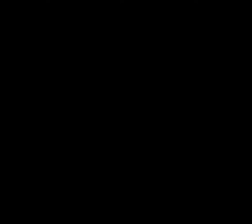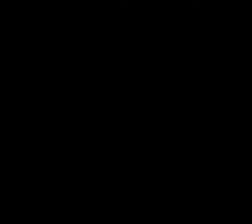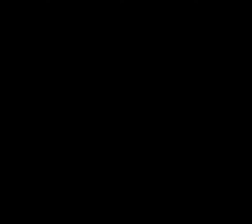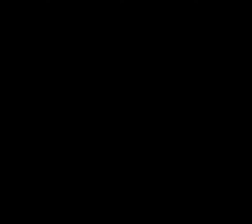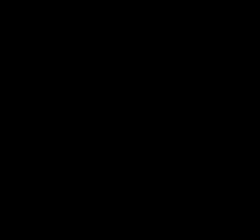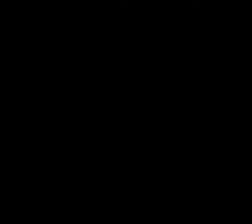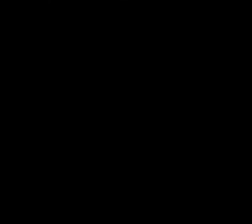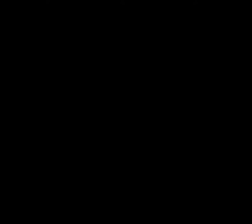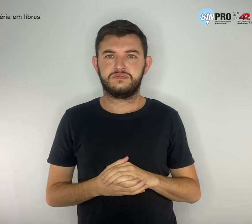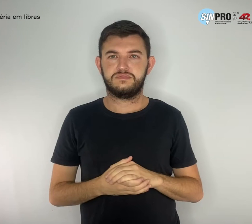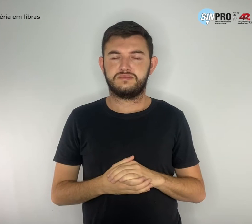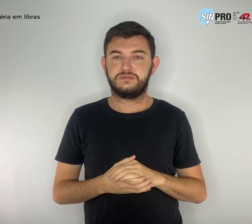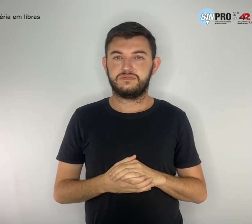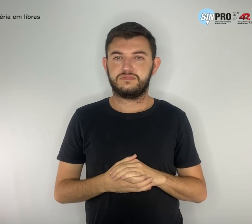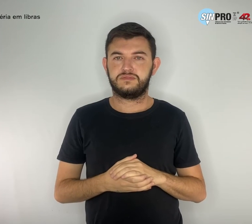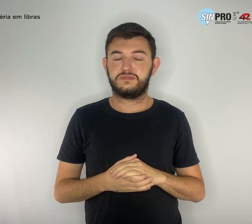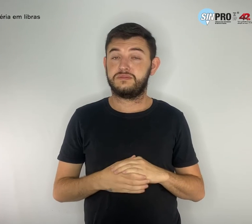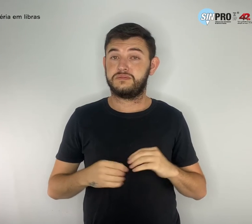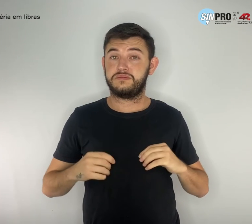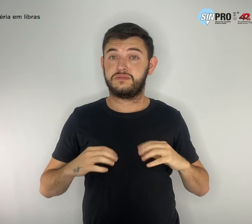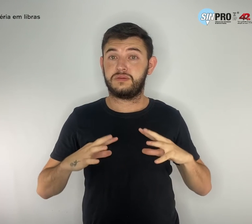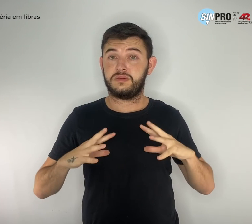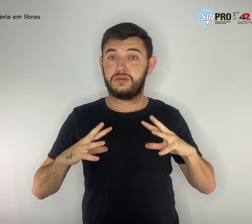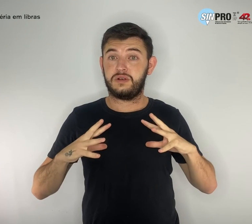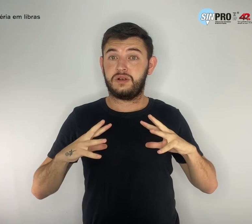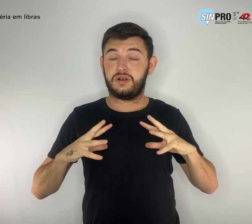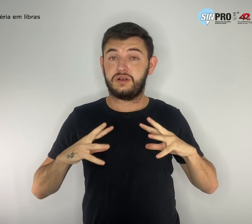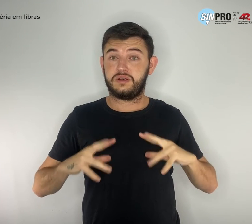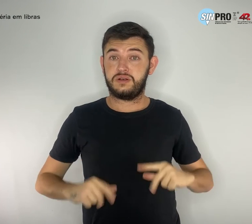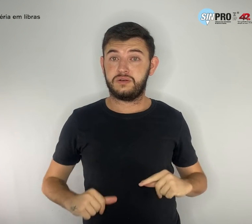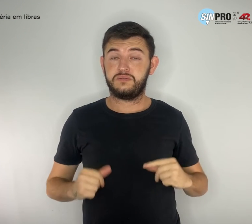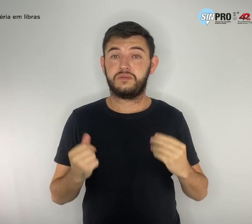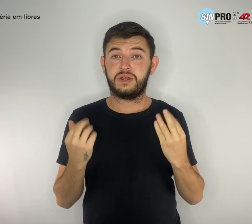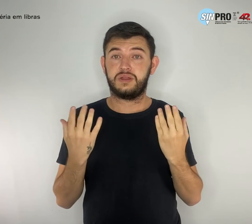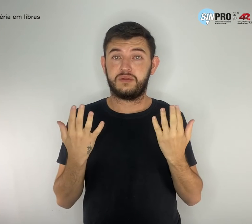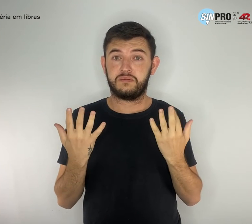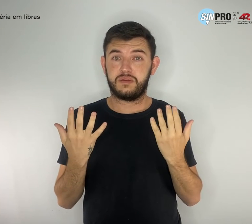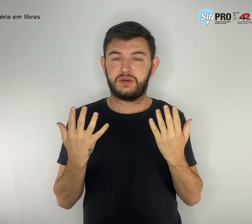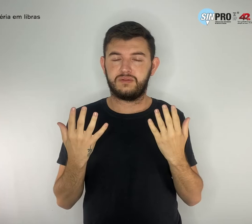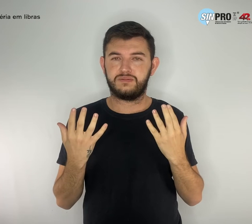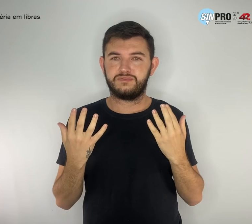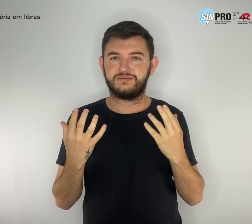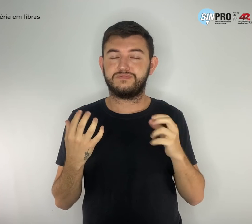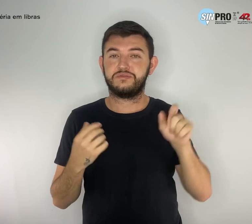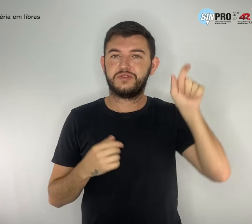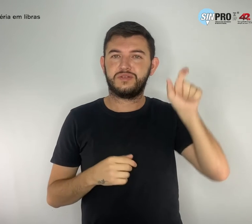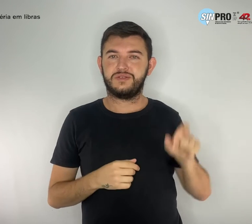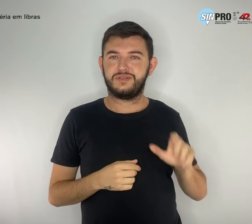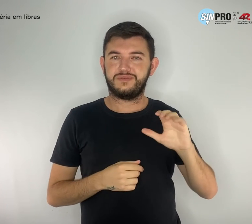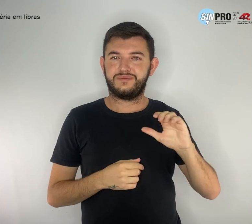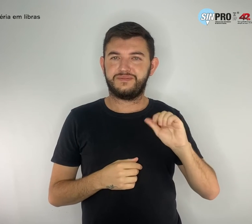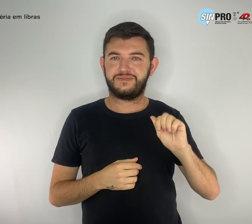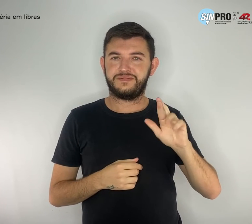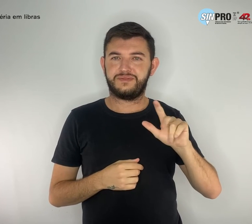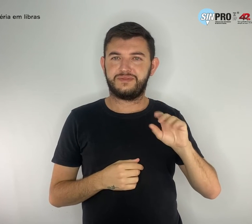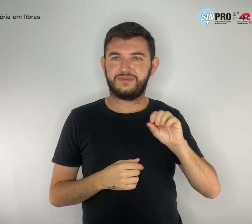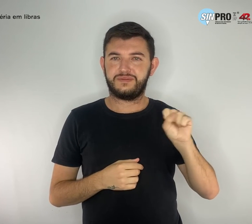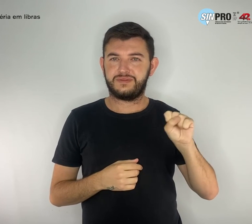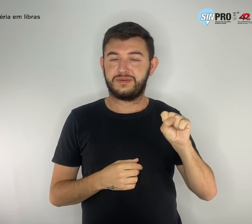A Mão da Limpeza, por Carlos Fernandes. Na sexta-feira, 25 de novembro, um adolescente